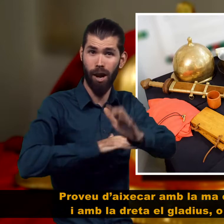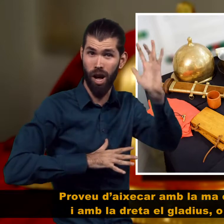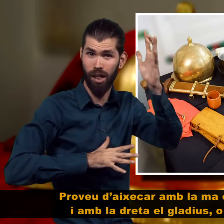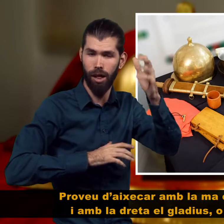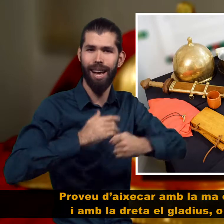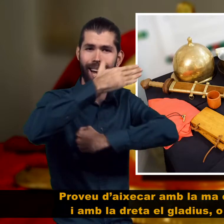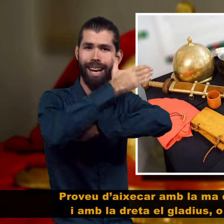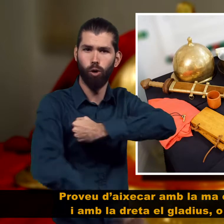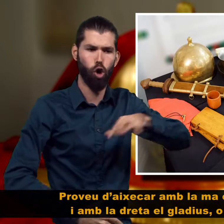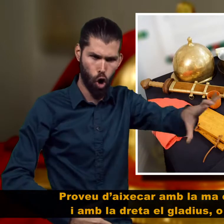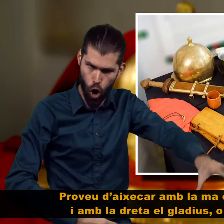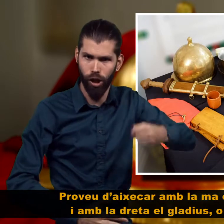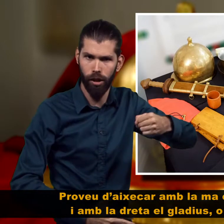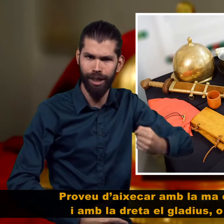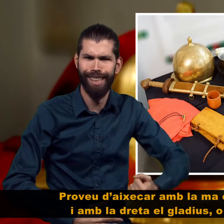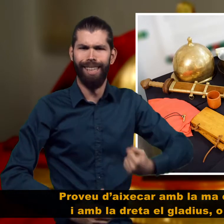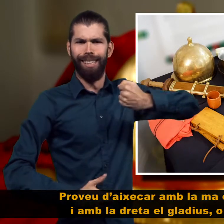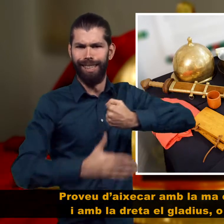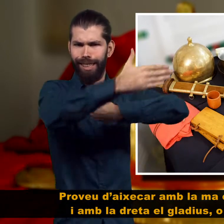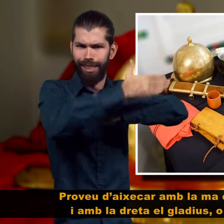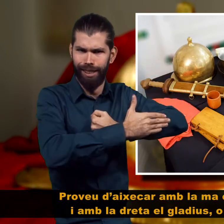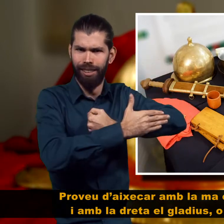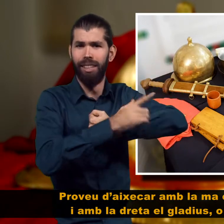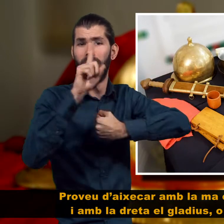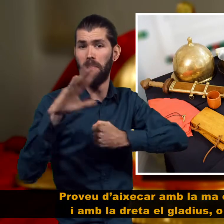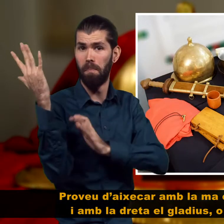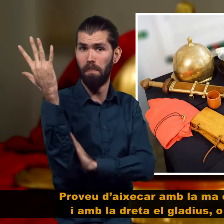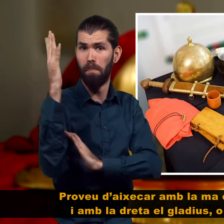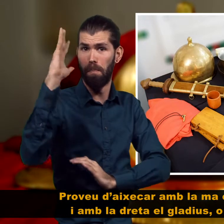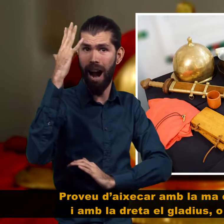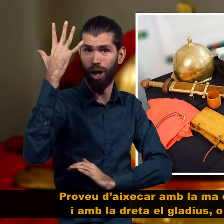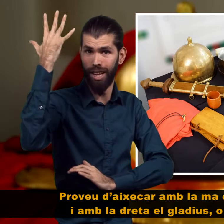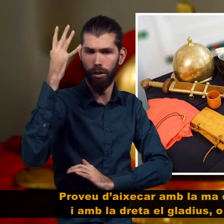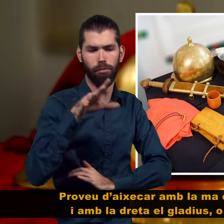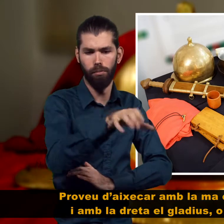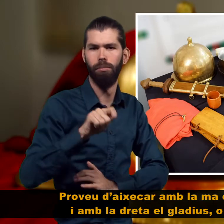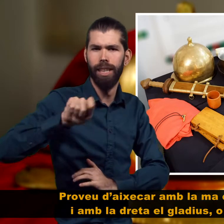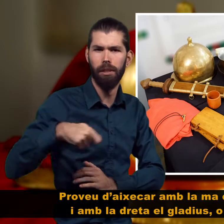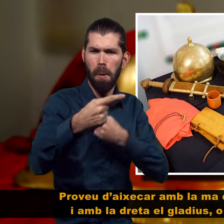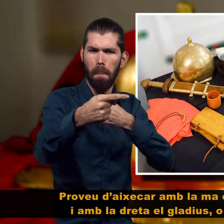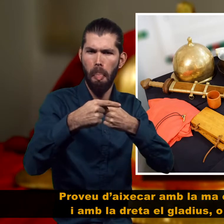Proveu d'aixecar amb la mà esquerra l'escut i amb la dreta el gladius o espasa llarga.